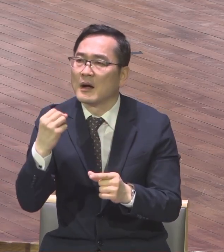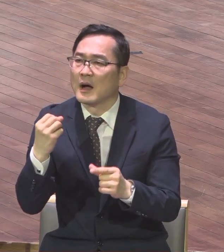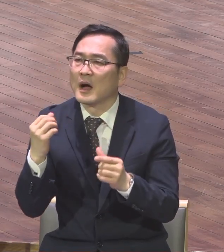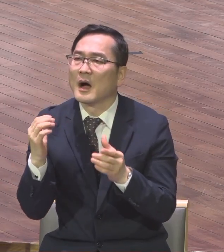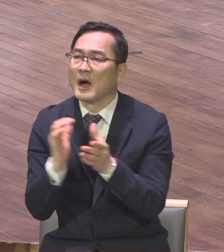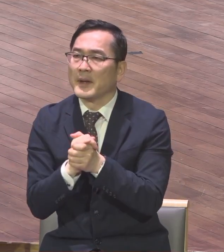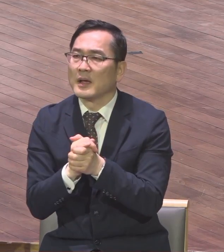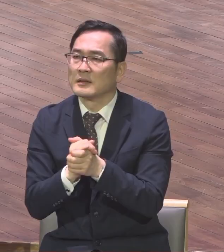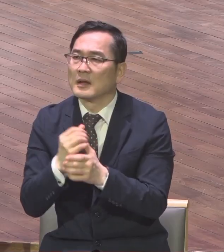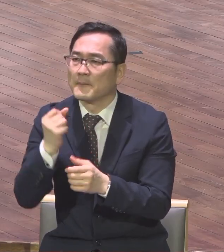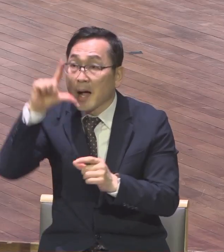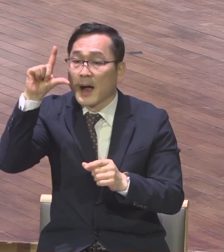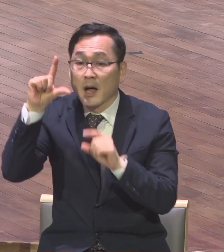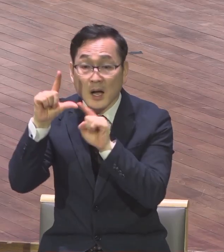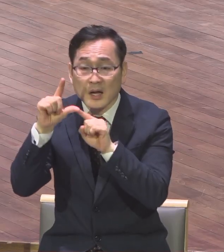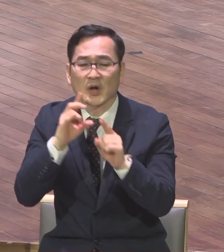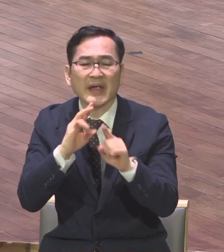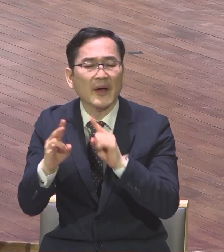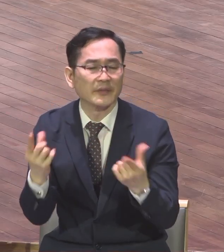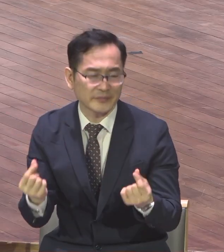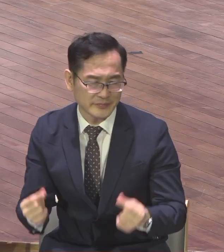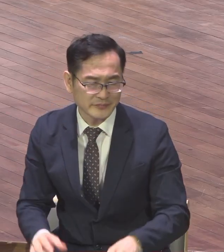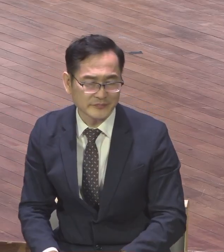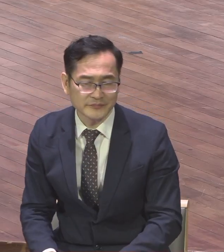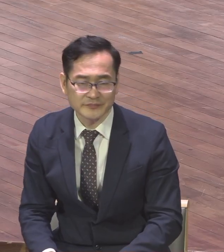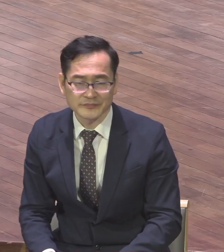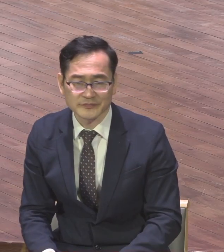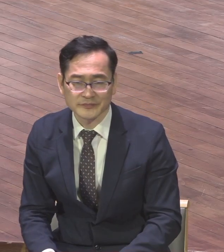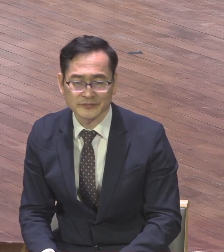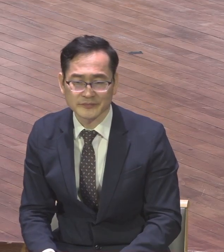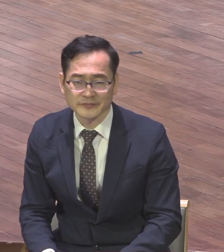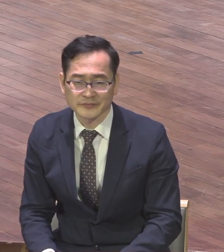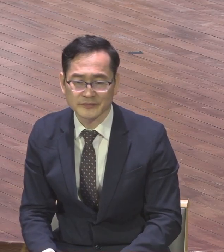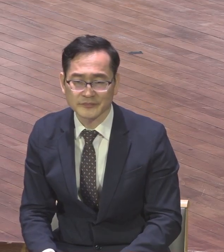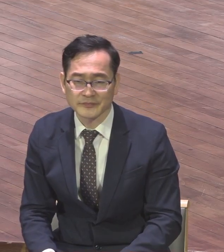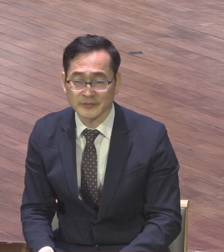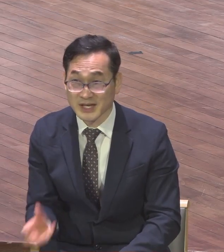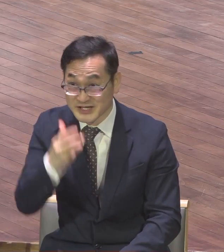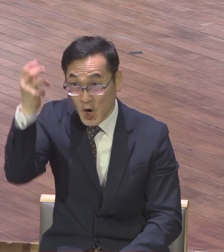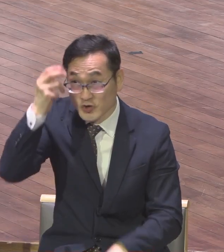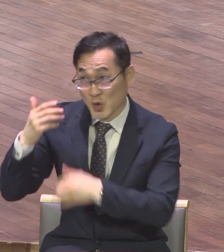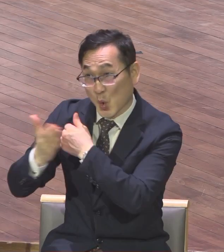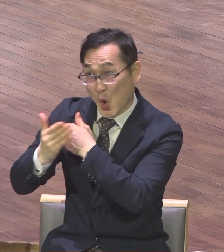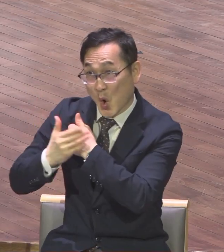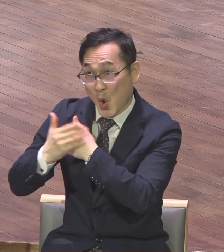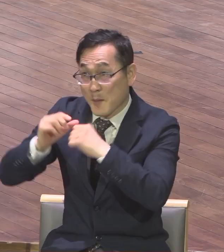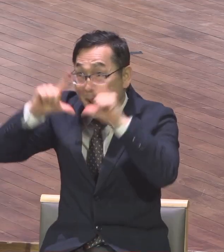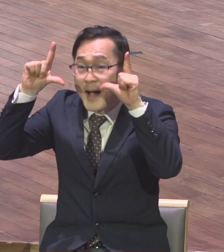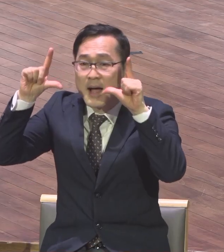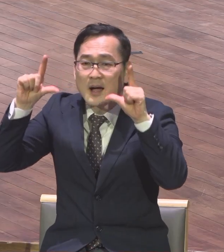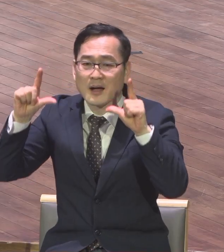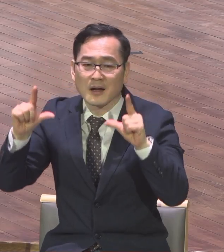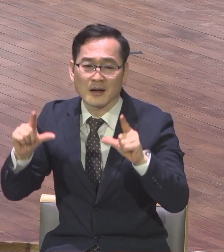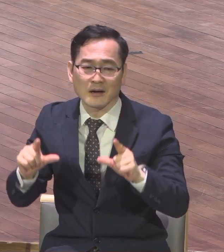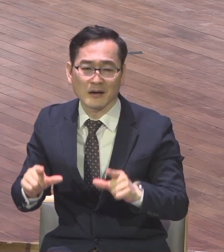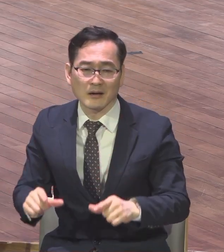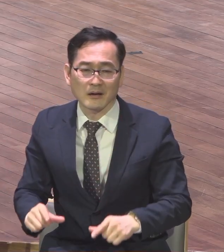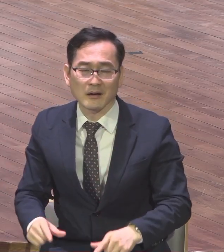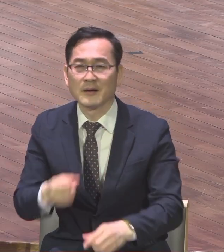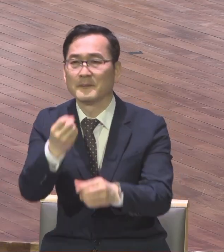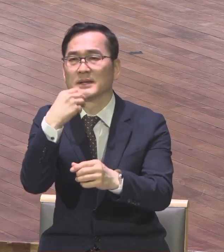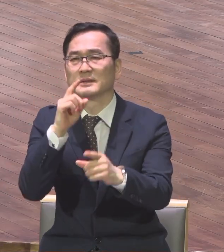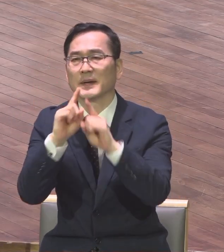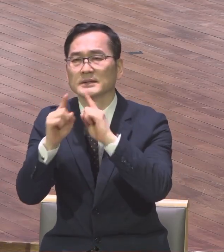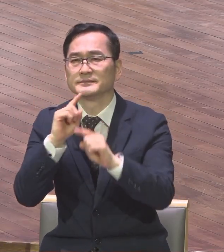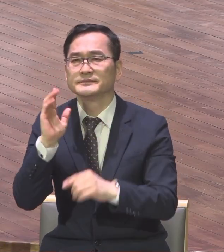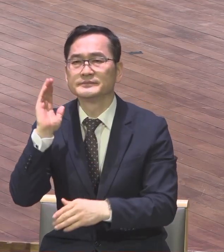은혜 받았다 그러죠. 아, 오늘 은혜 받았다. 깨달았다는 거죠. 성령이 깨닫게 해줬다는 거지요. 많은 말씀 중에서